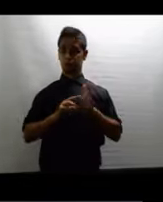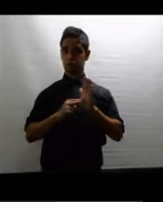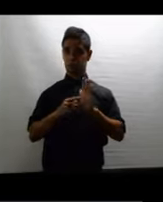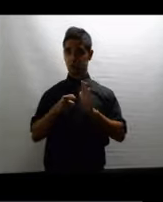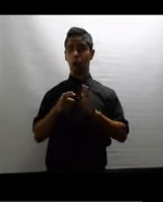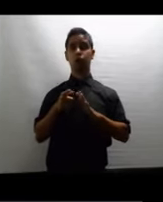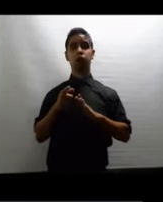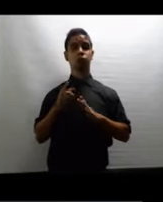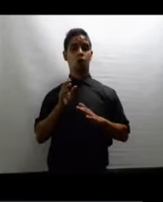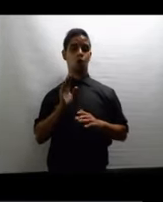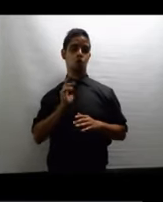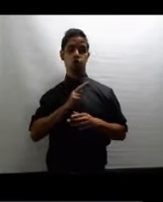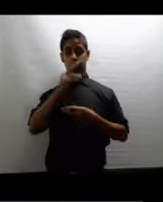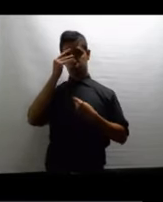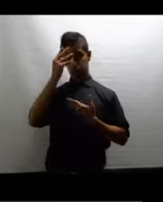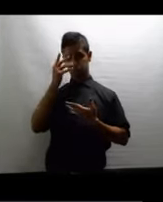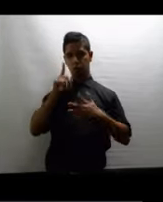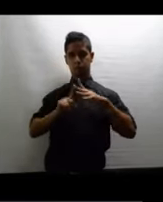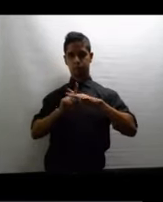del archivo nuestro está eso.